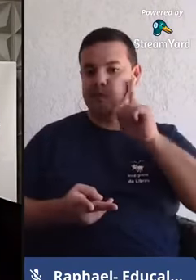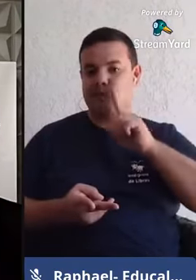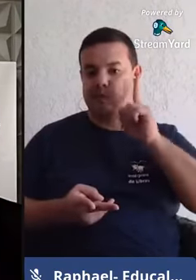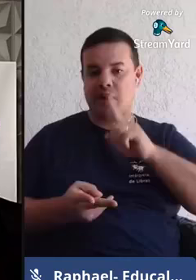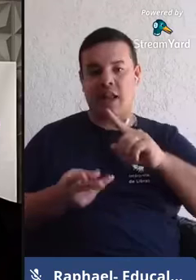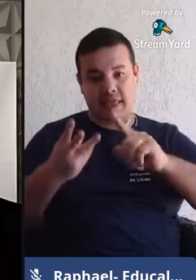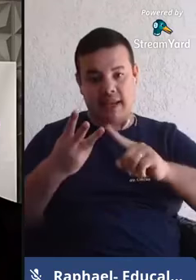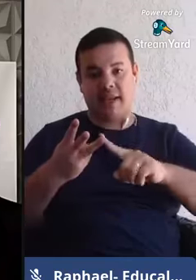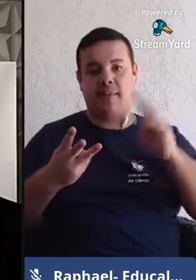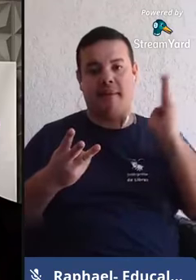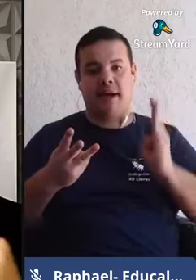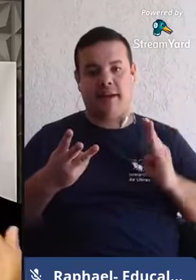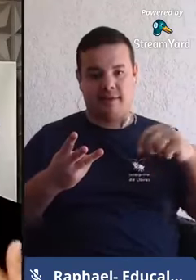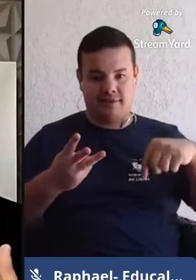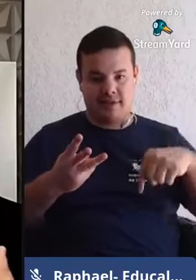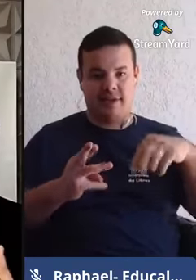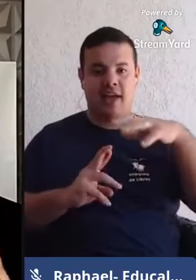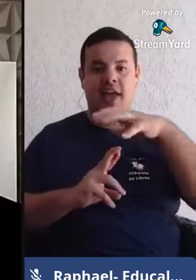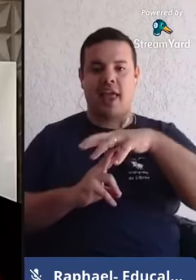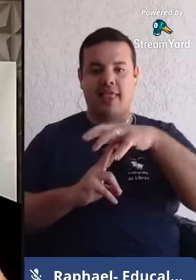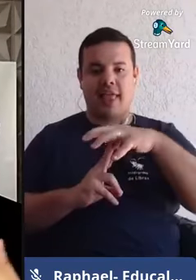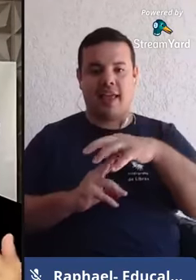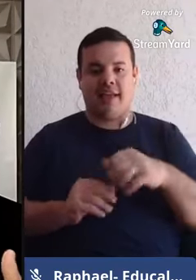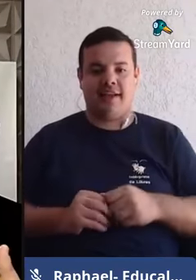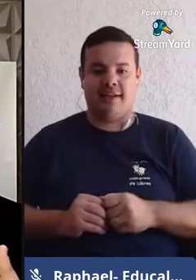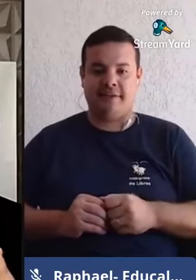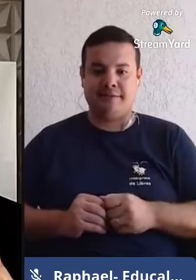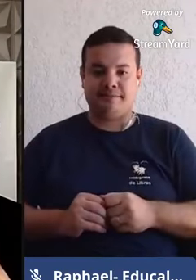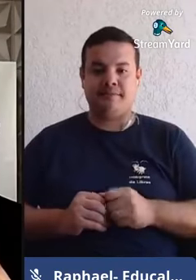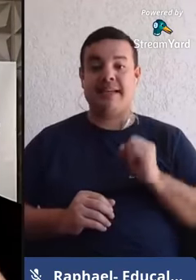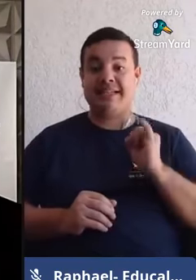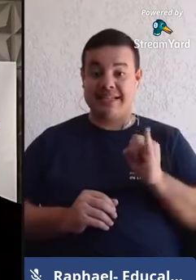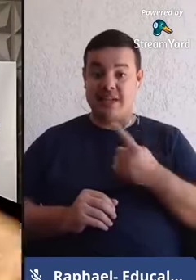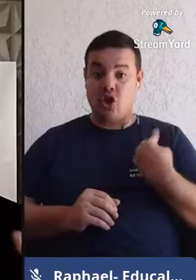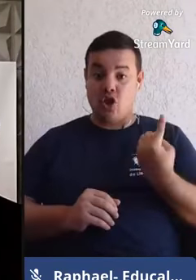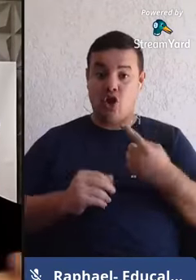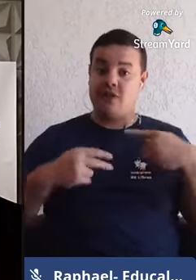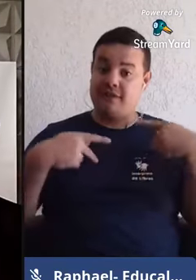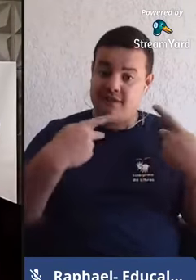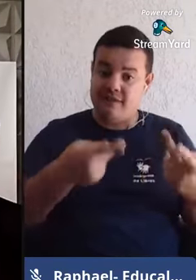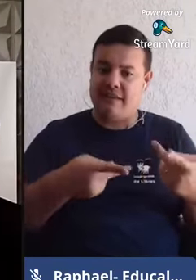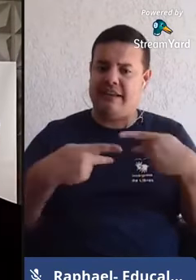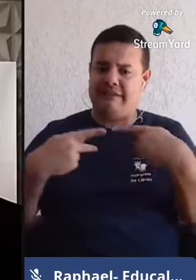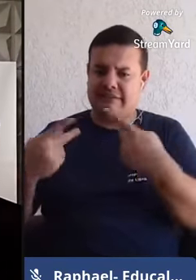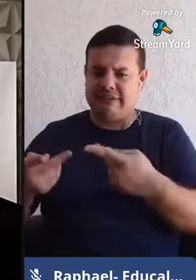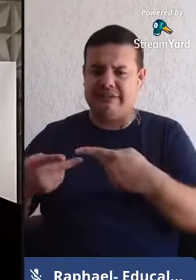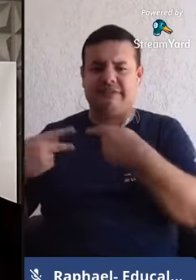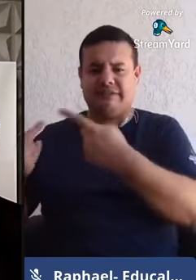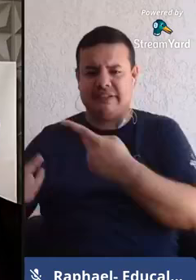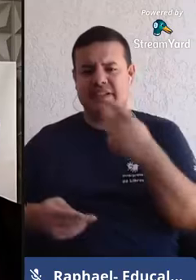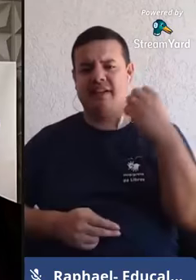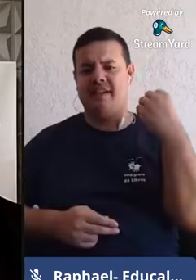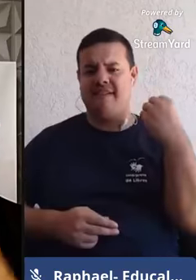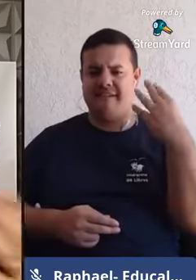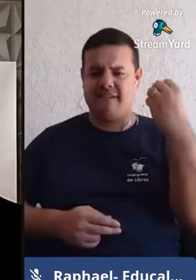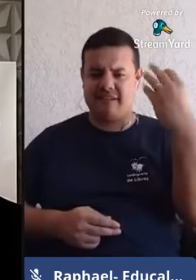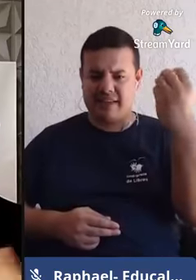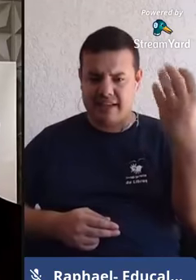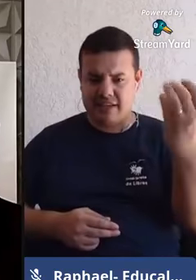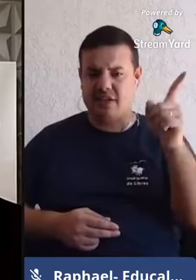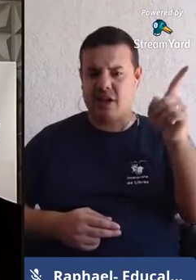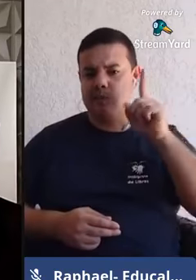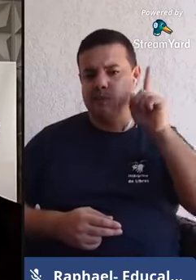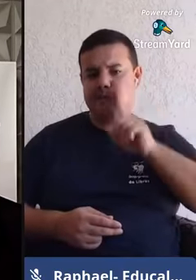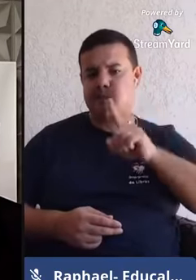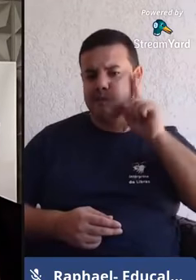se eu te falar que se a gente viaja e visita feiras lá fora, como a Reacare, como a Medtrade nos Estados Unidos e